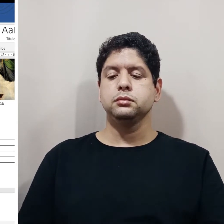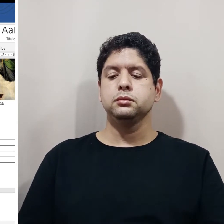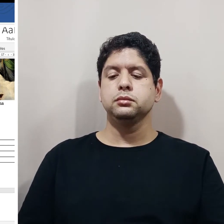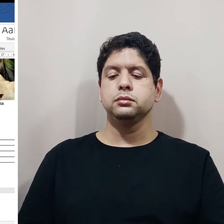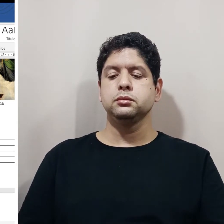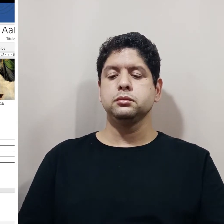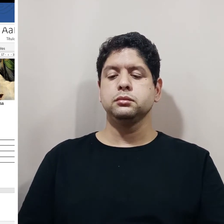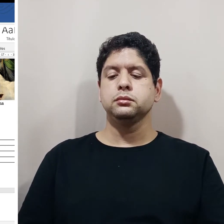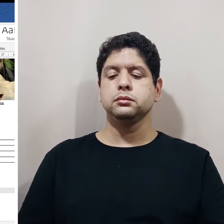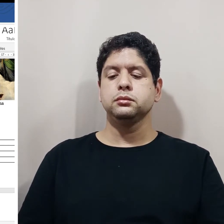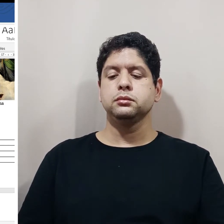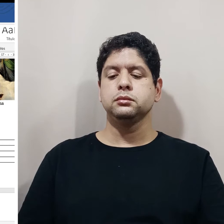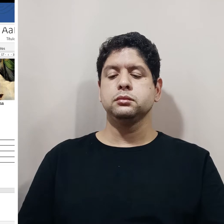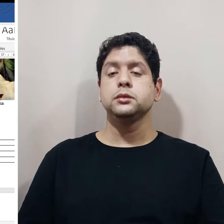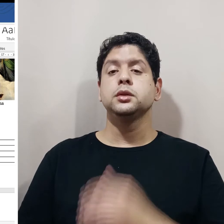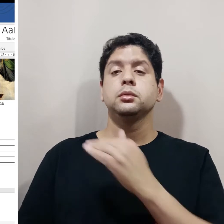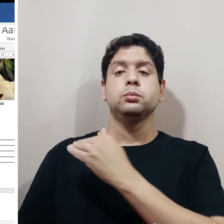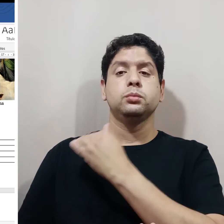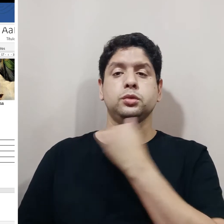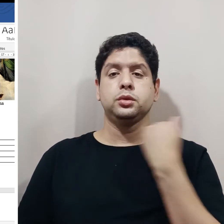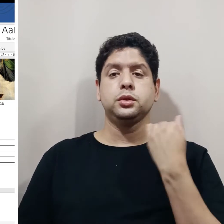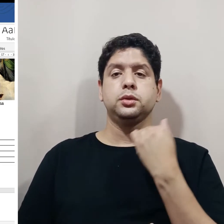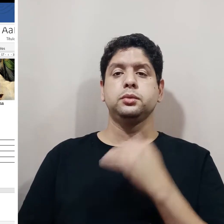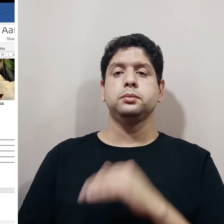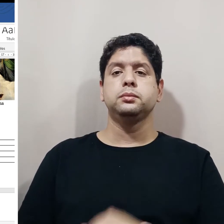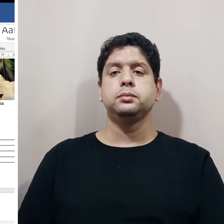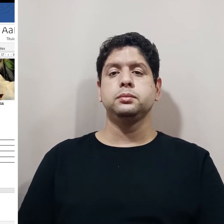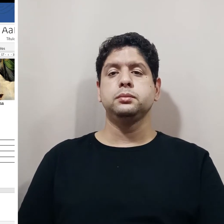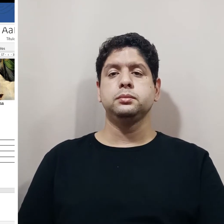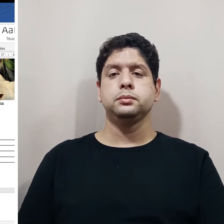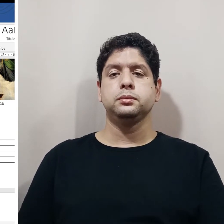1452, né, segundo a Wikipédia,